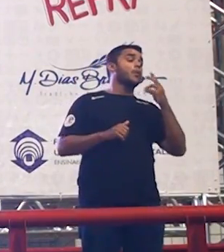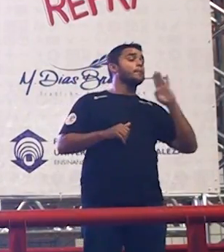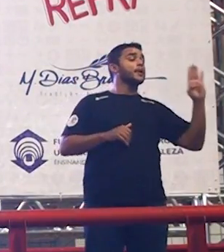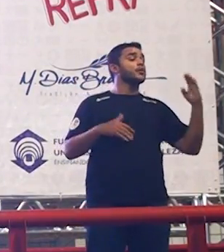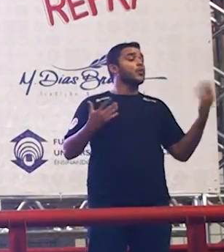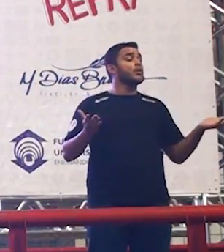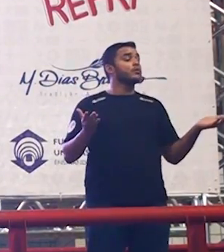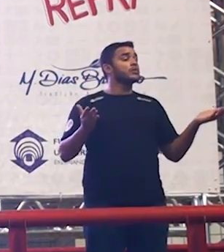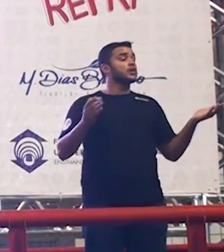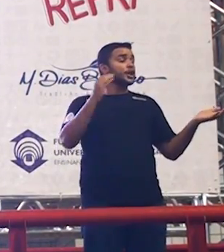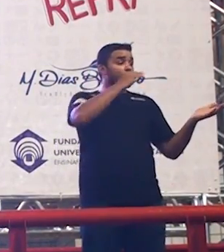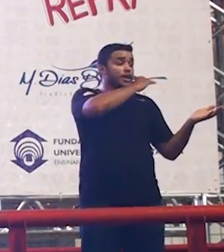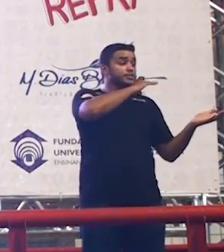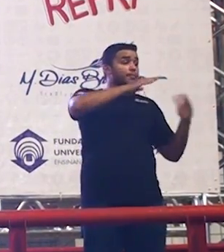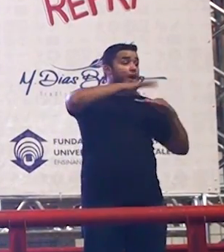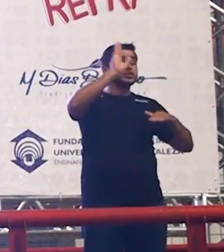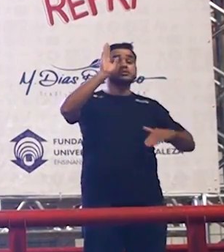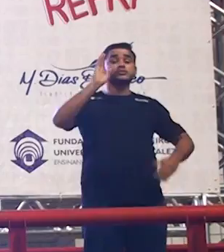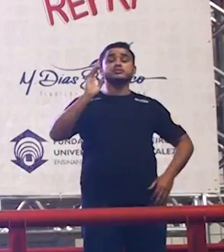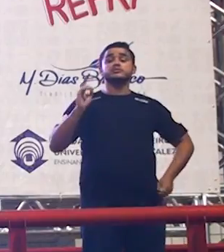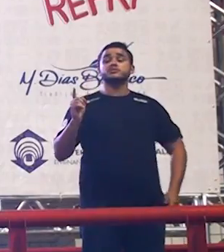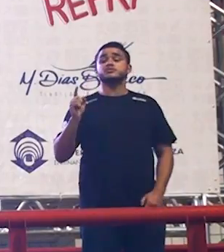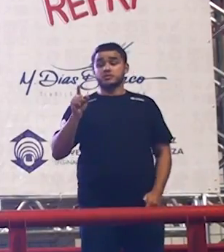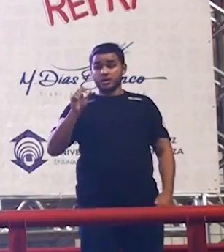B? Por que A?